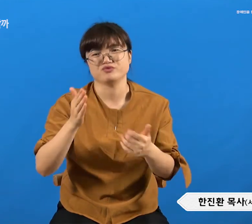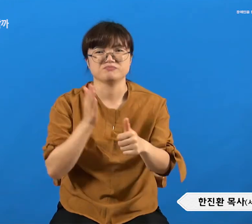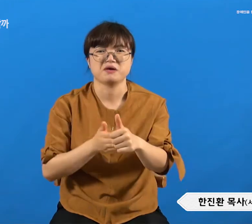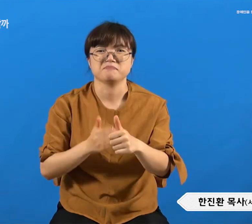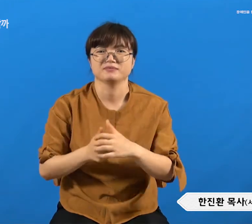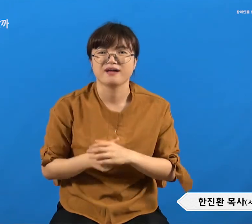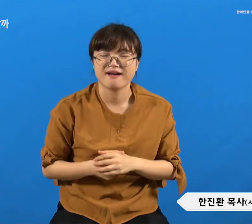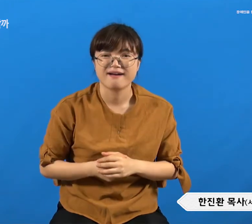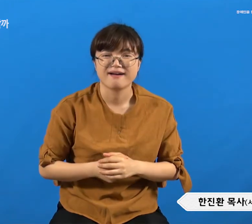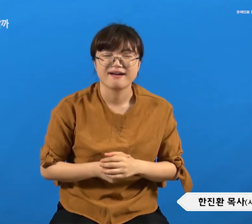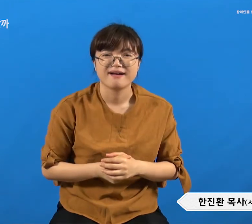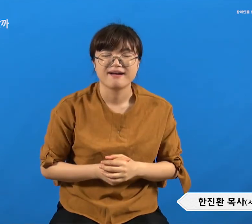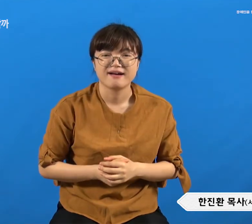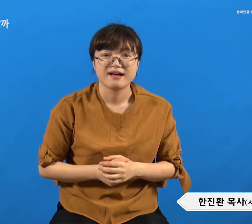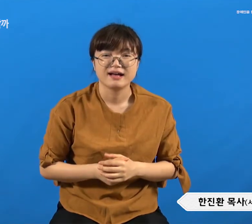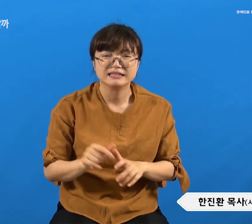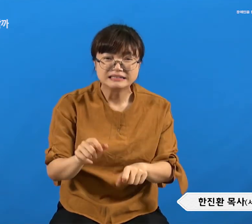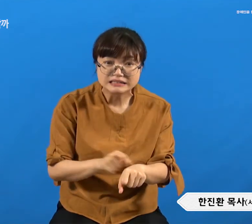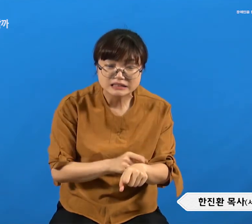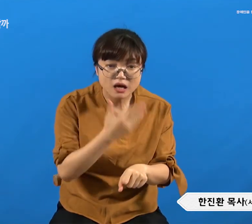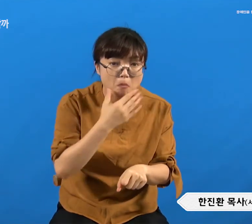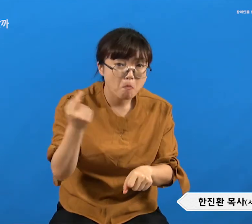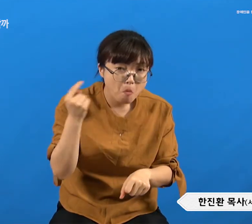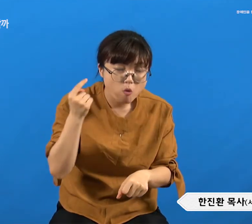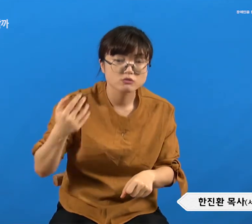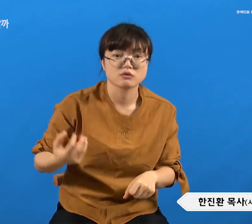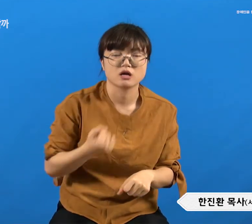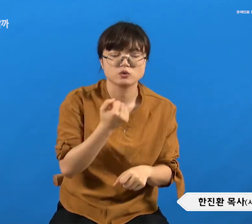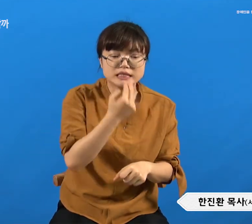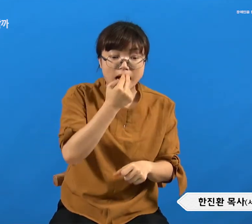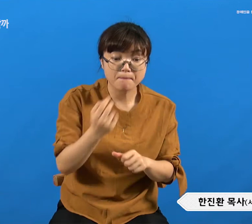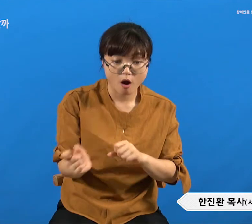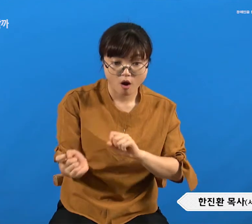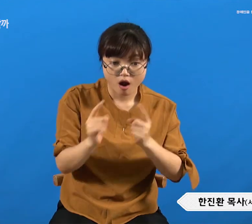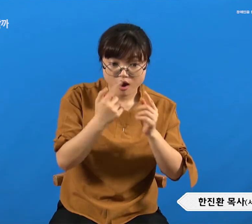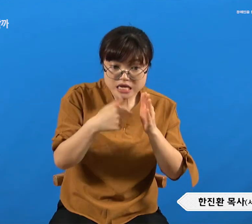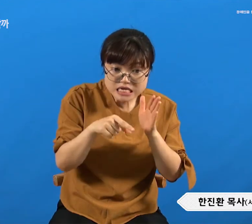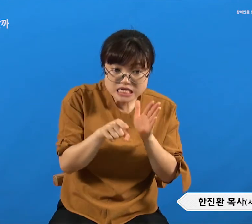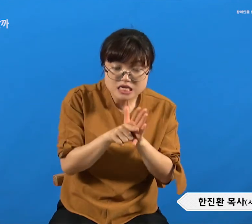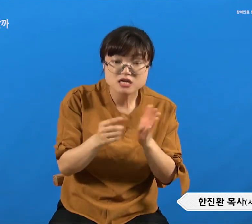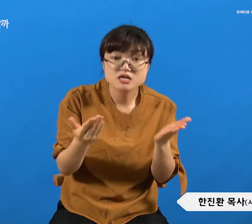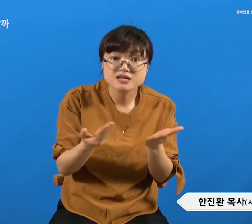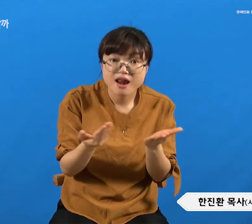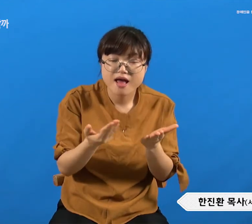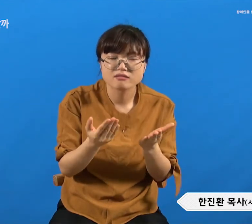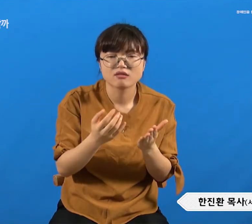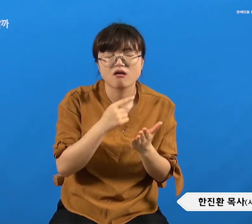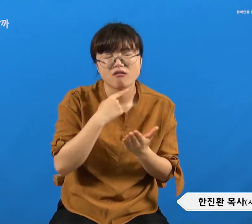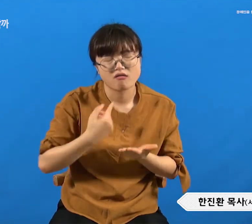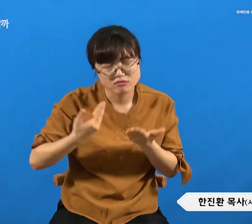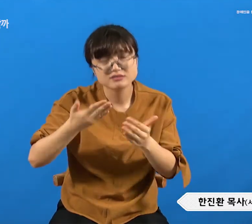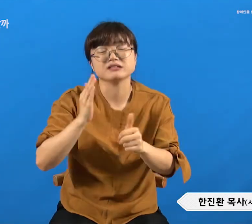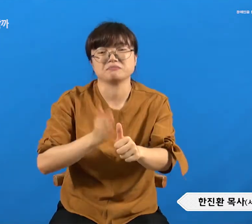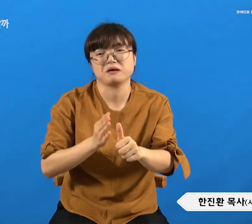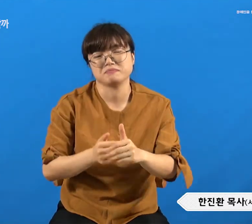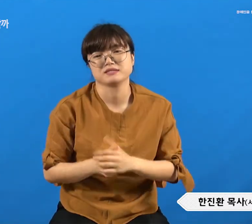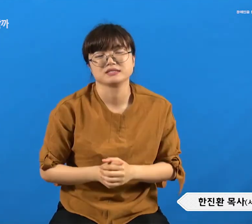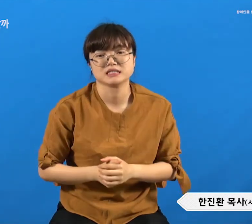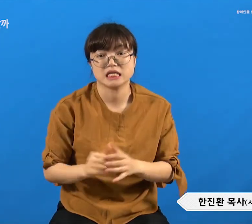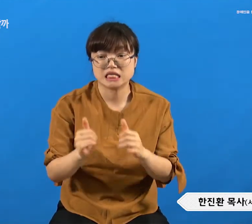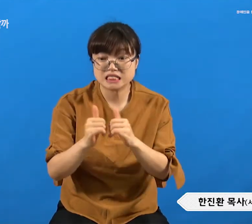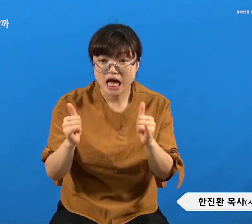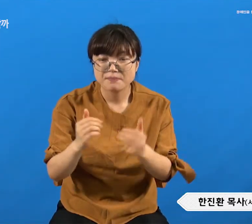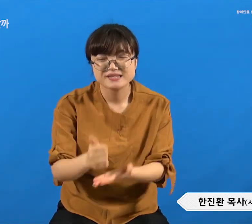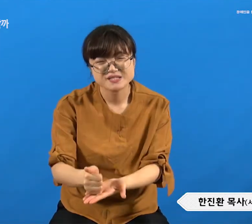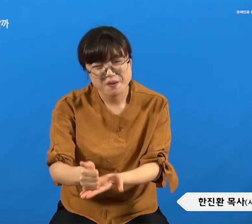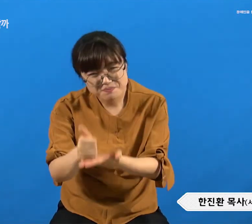있기를 바랍니다. 특히 복음을 들고 생명을 살려내는 일에 헌신할 수 있기를 바랍니다.